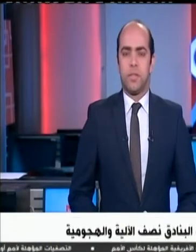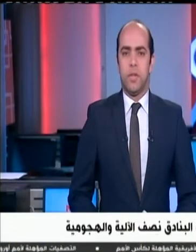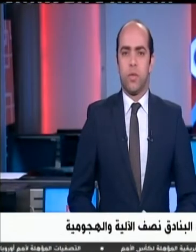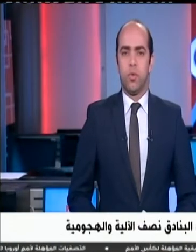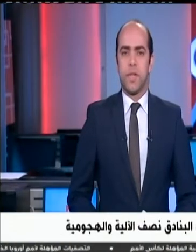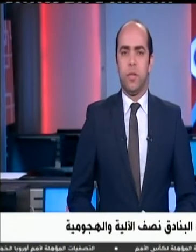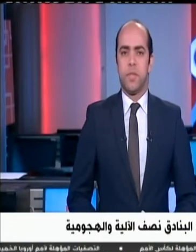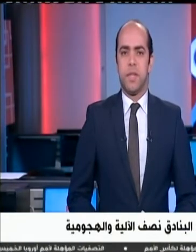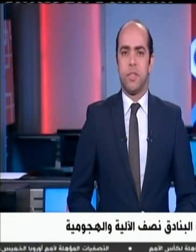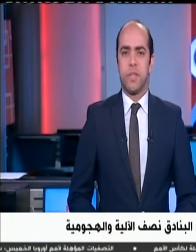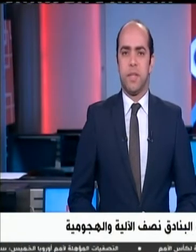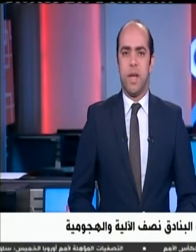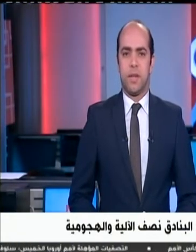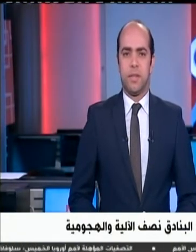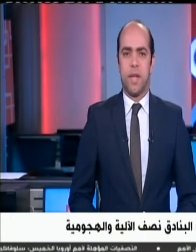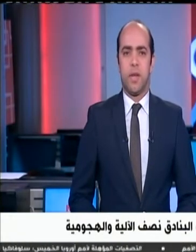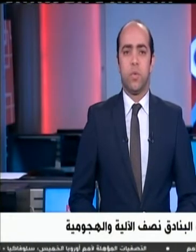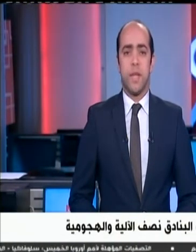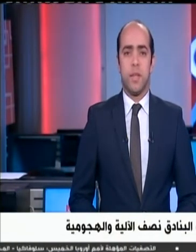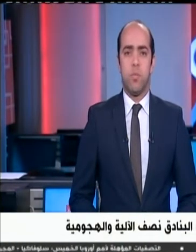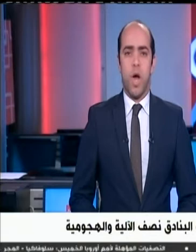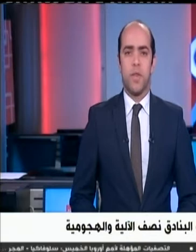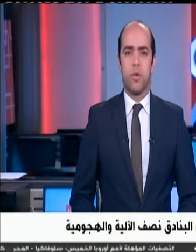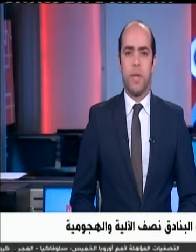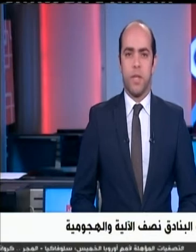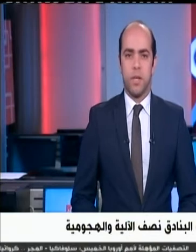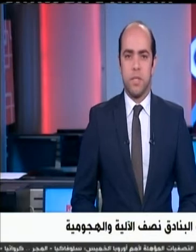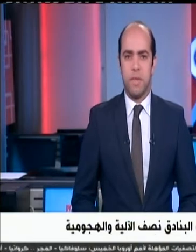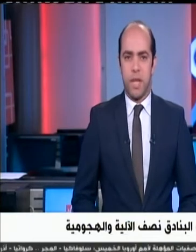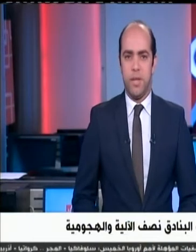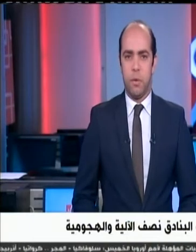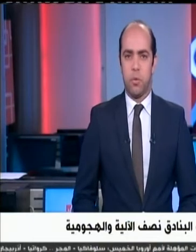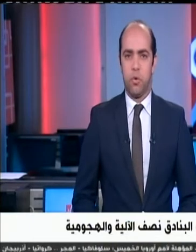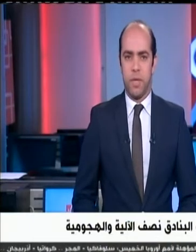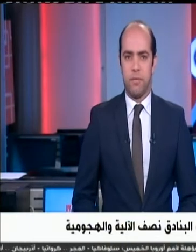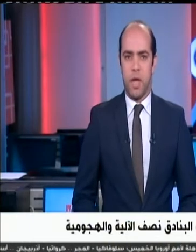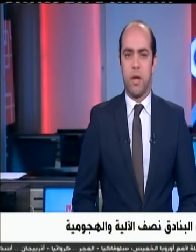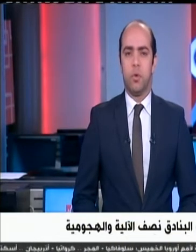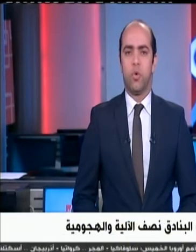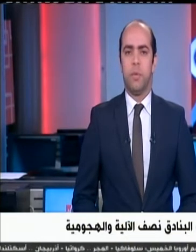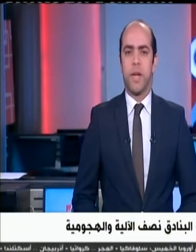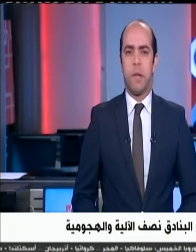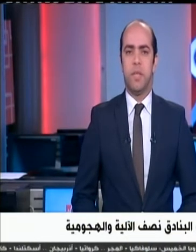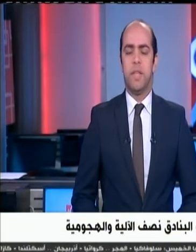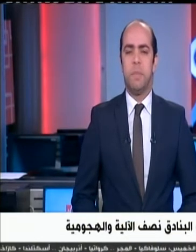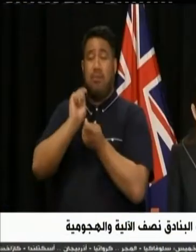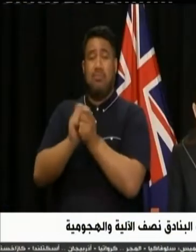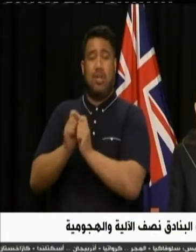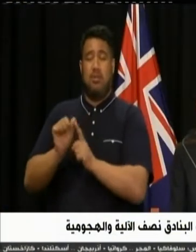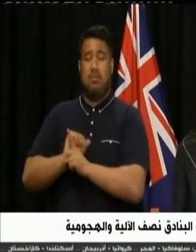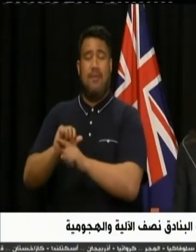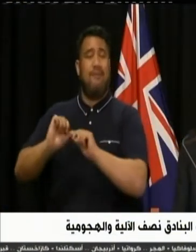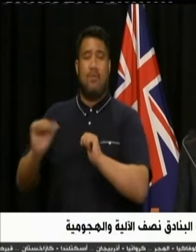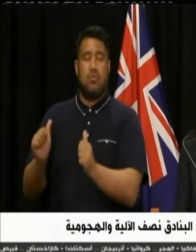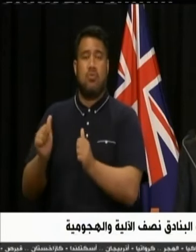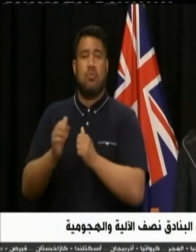أعلنت رئيسة وزراء نيوزيلندا جاسيندا أردرن أنه سيتم حظر البنادق نصف الآلية والهجومية في أعقاب الهجوم الإرهابي الدامي الذي